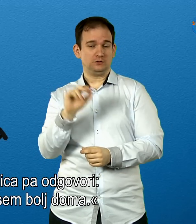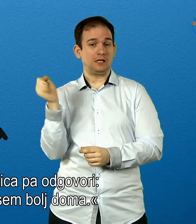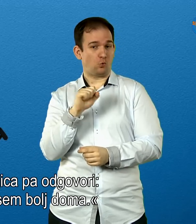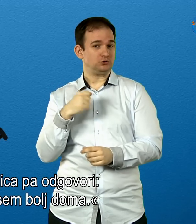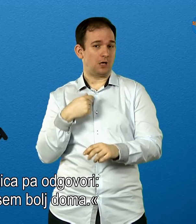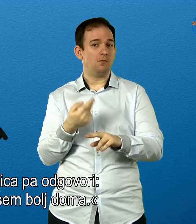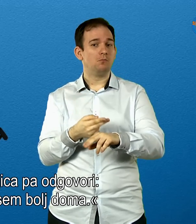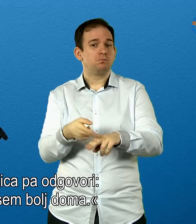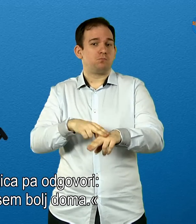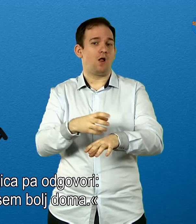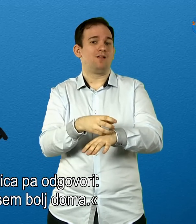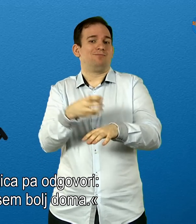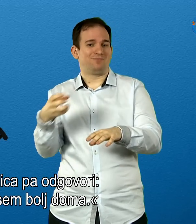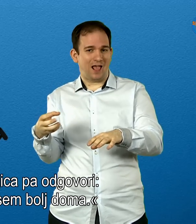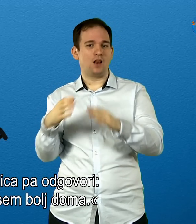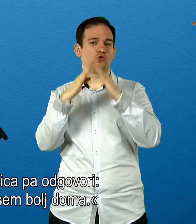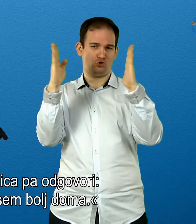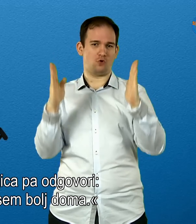Prijateljica pa odgovori: "Zato sem bolj doma."